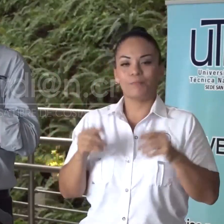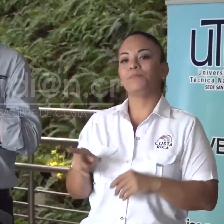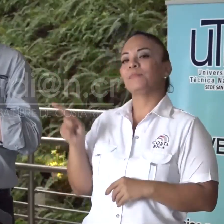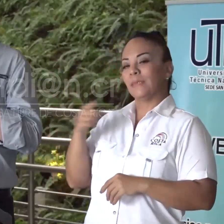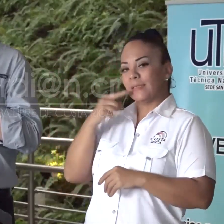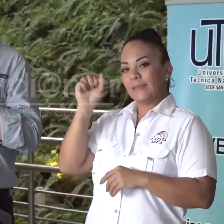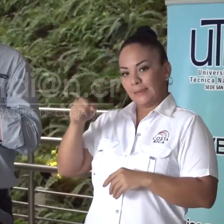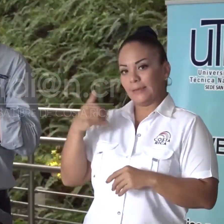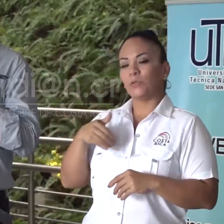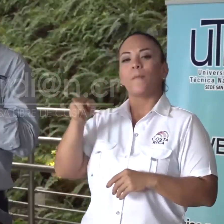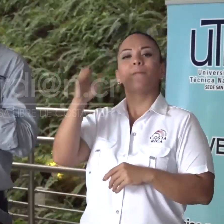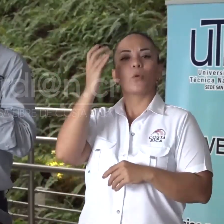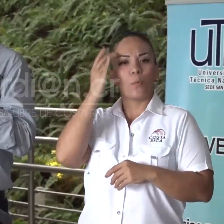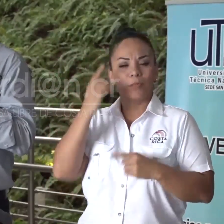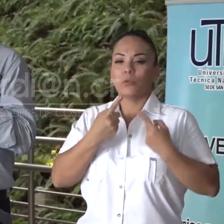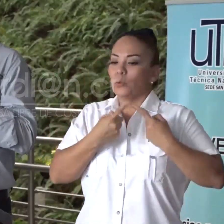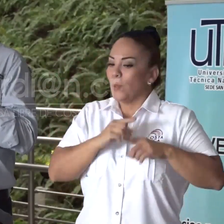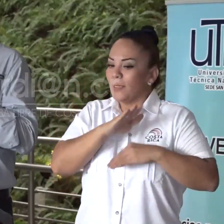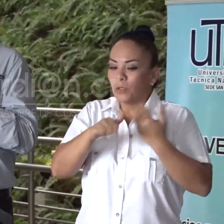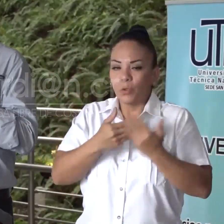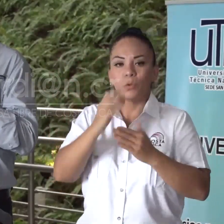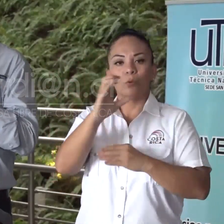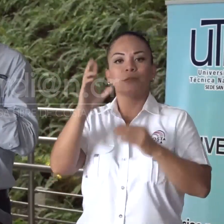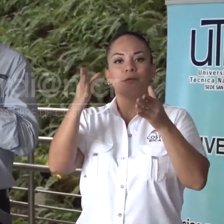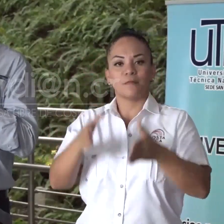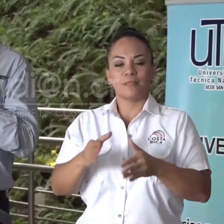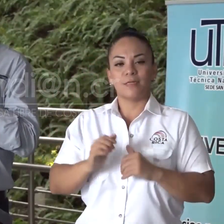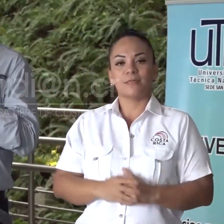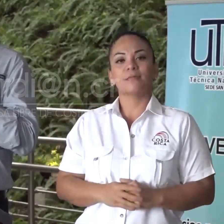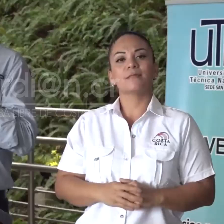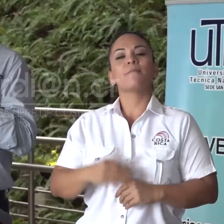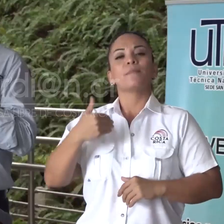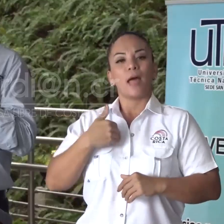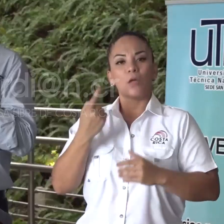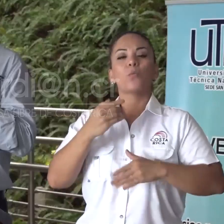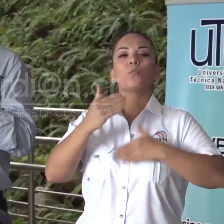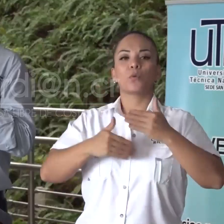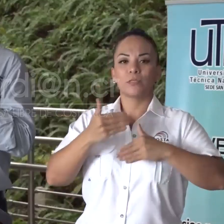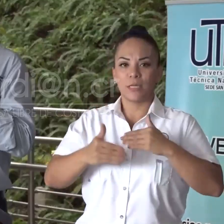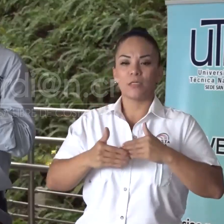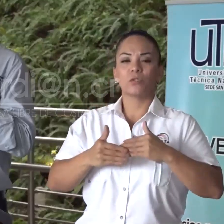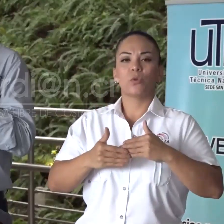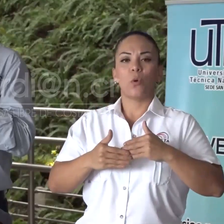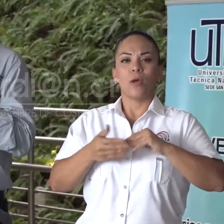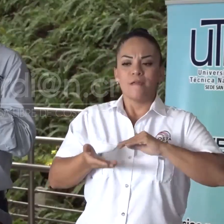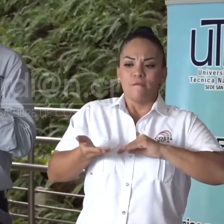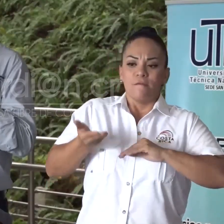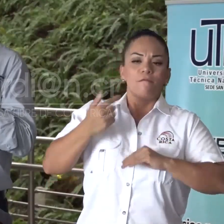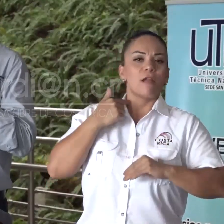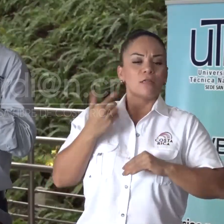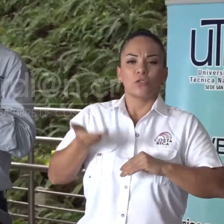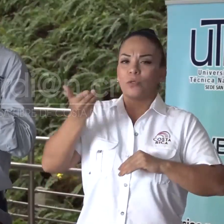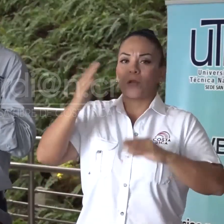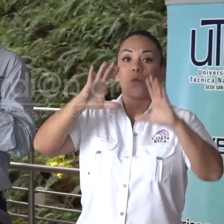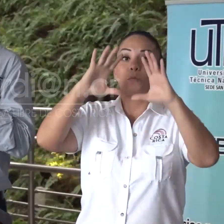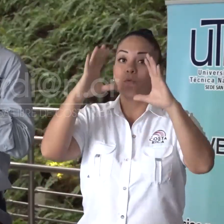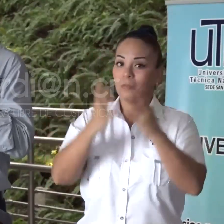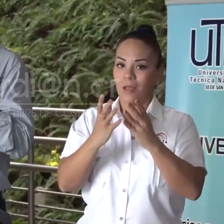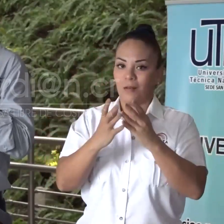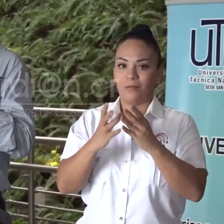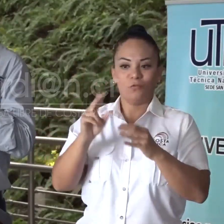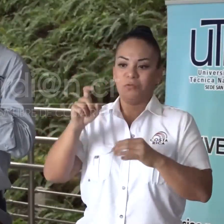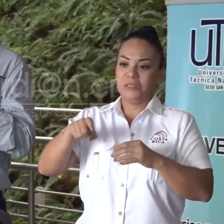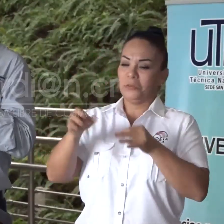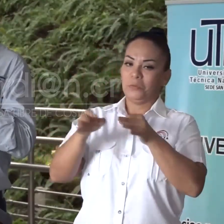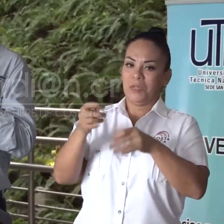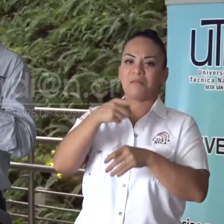Esa preocupación nos duele a todos los costarricenses. Hay un proceso inflacionario mundial que no tengo que explicar porque la gente lo